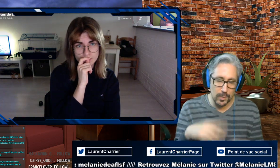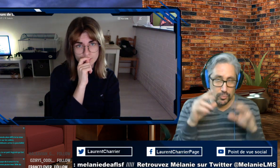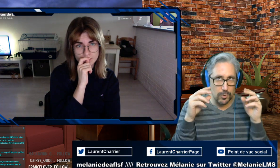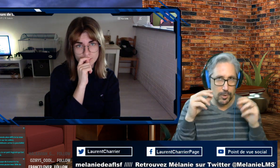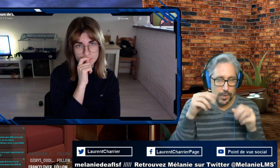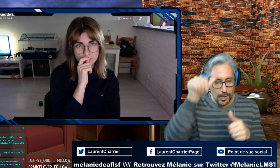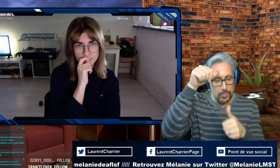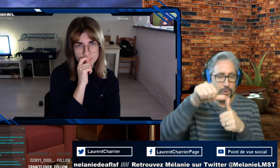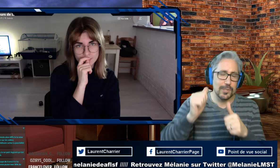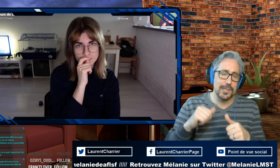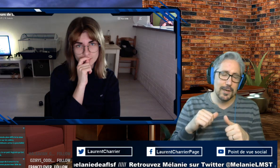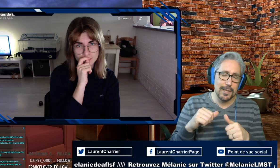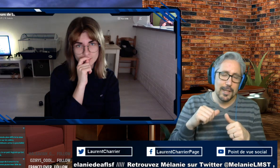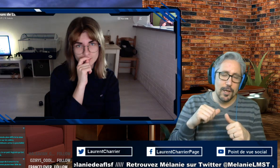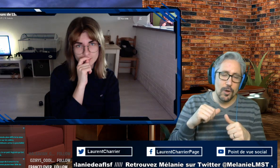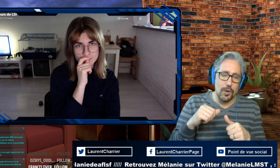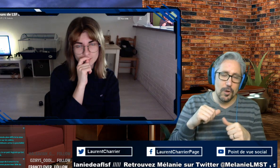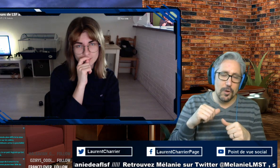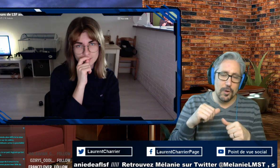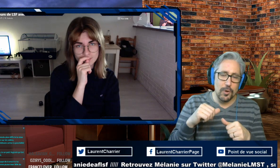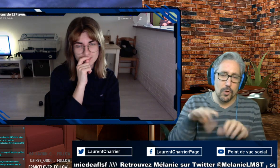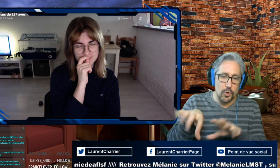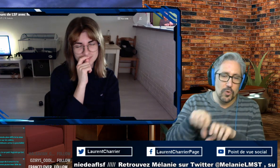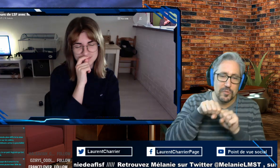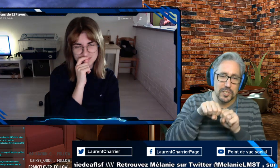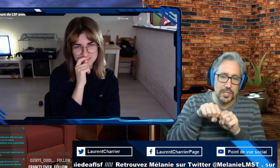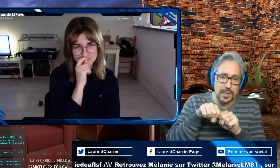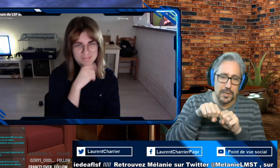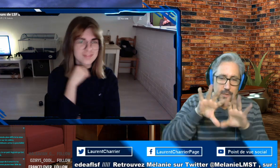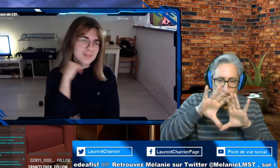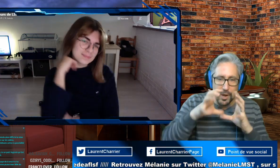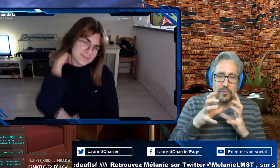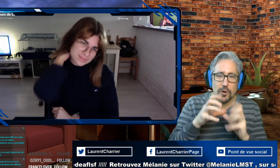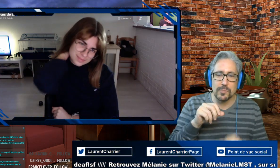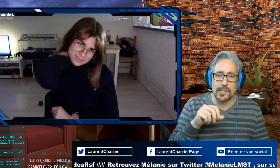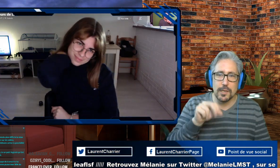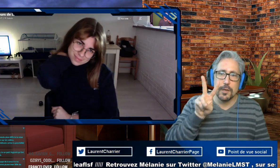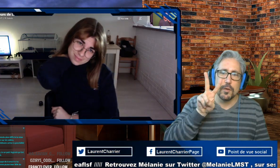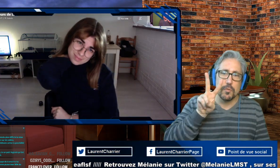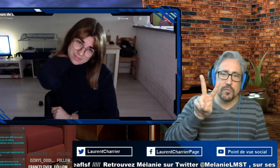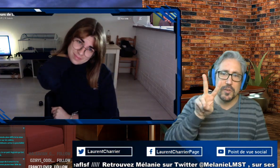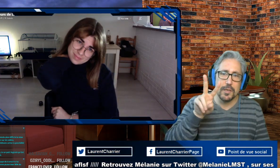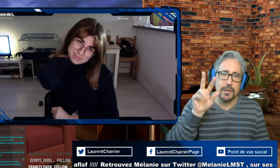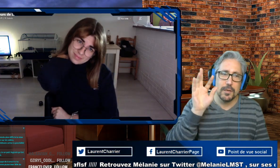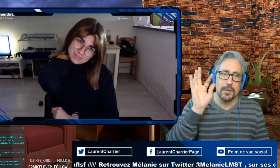moi je suis bête, hein, pour retenir le fichier dans la forme, c'est